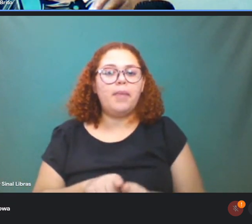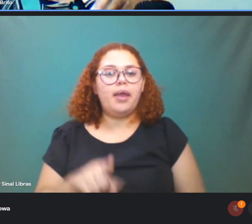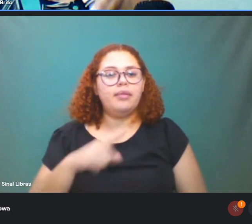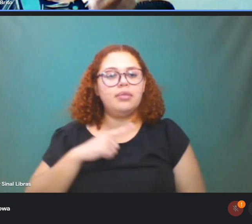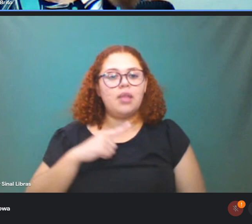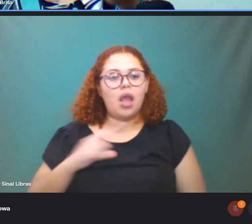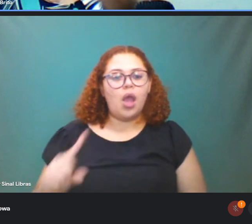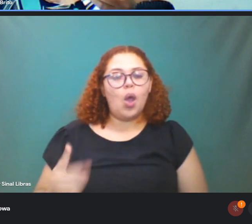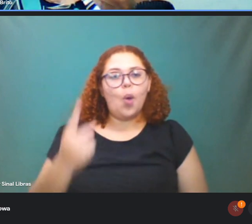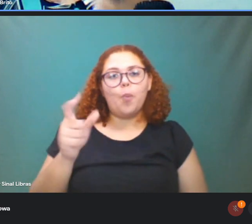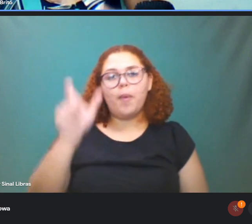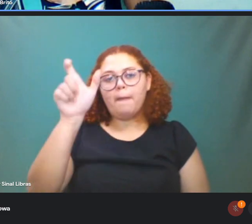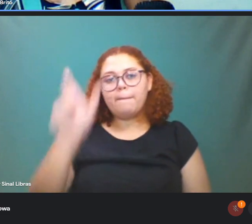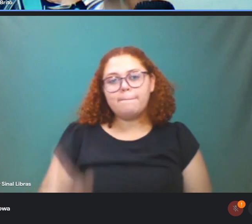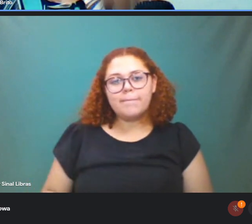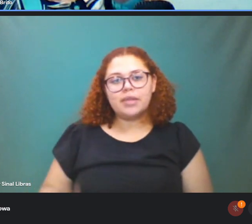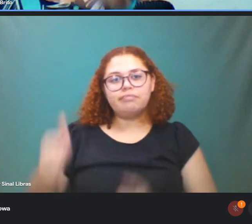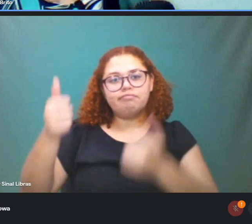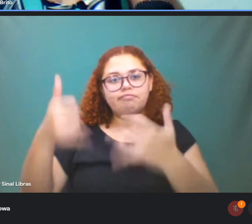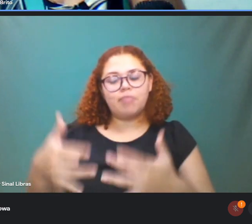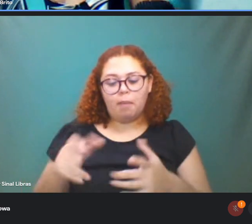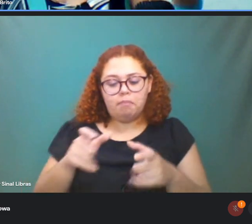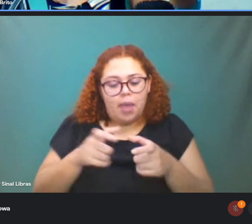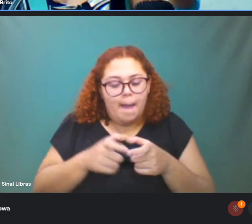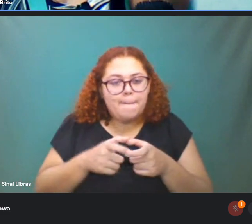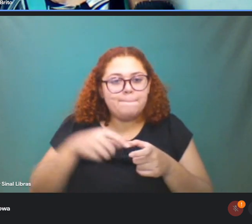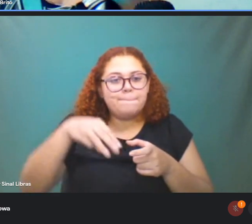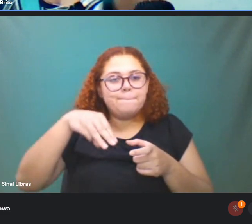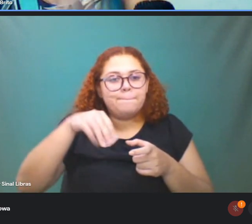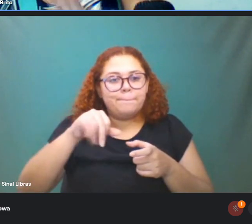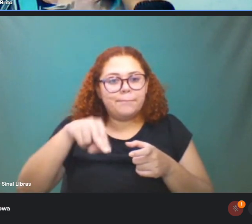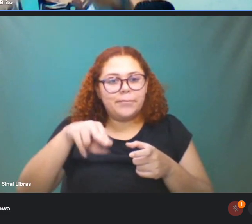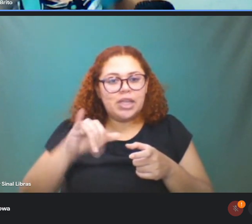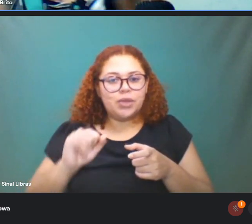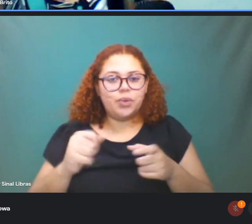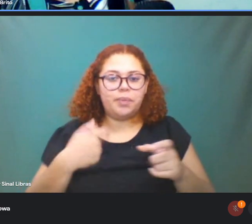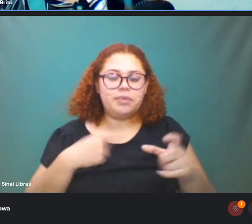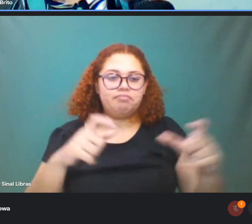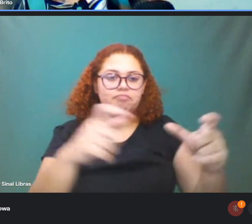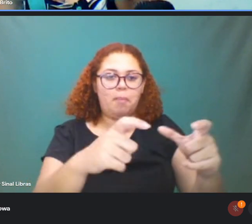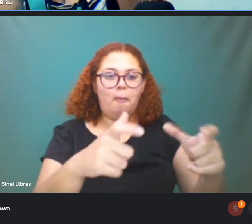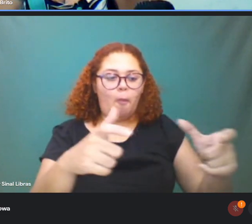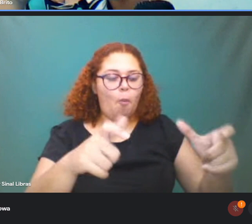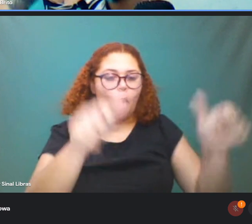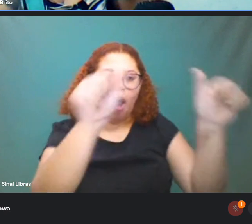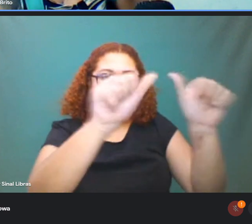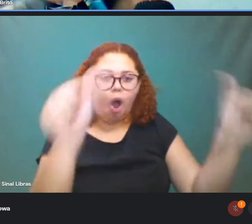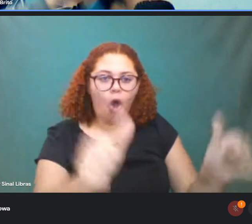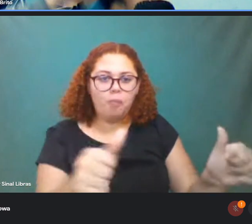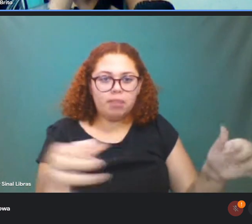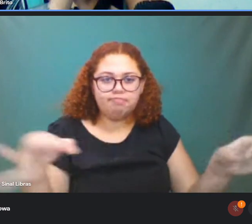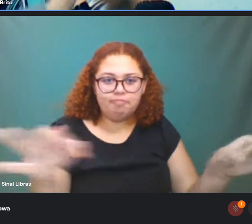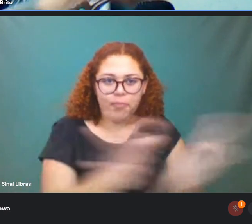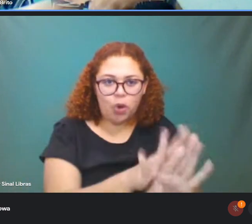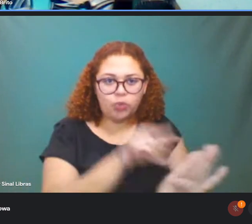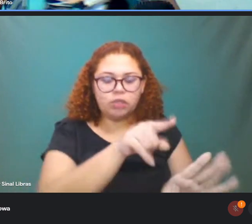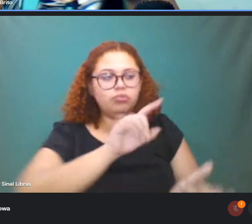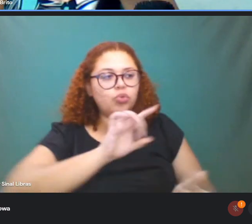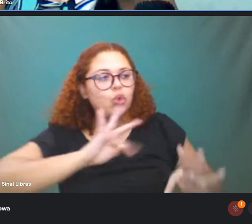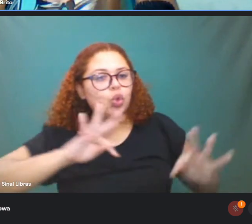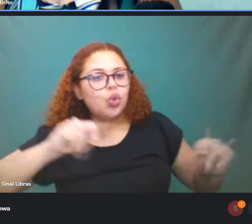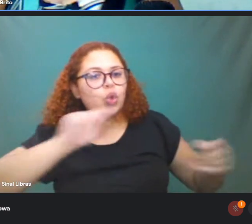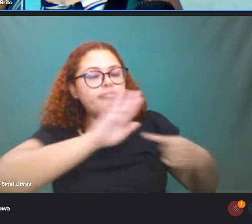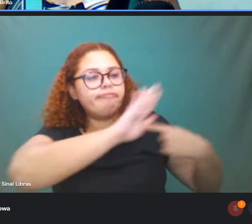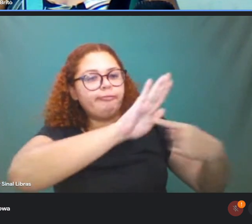cegos possam tocar e pegar. Tem o da exposição e poder fazer um que as pessoas peguem, que vejam como é que ele é. Então, esses